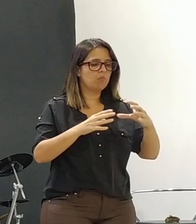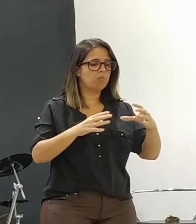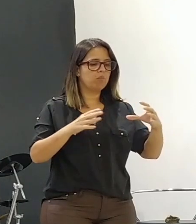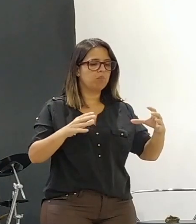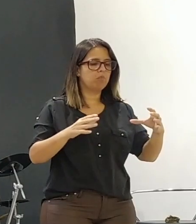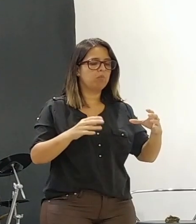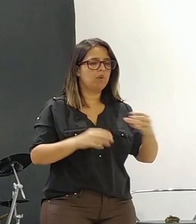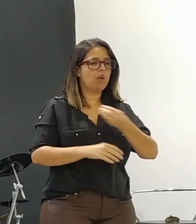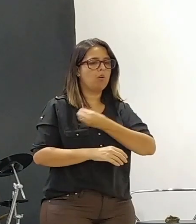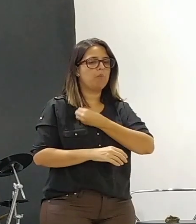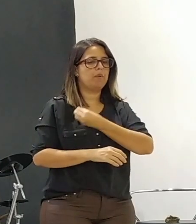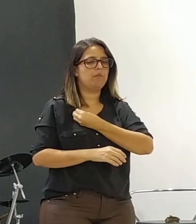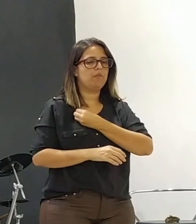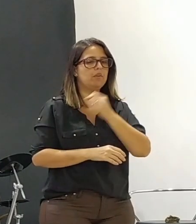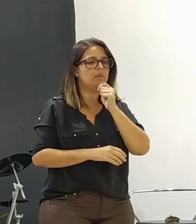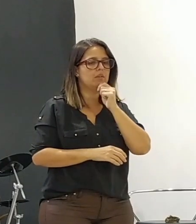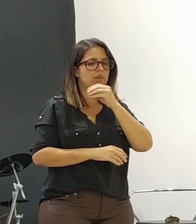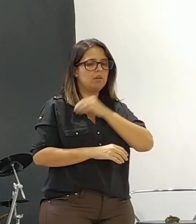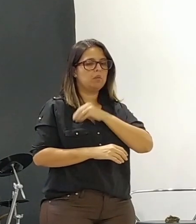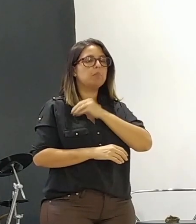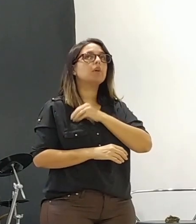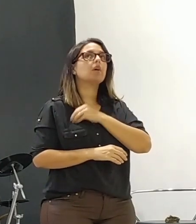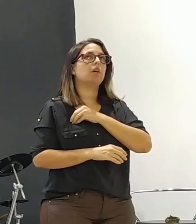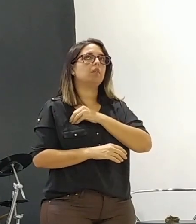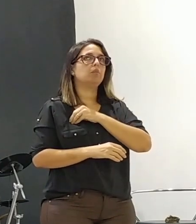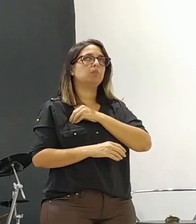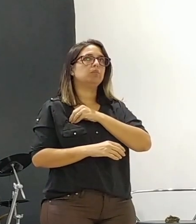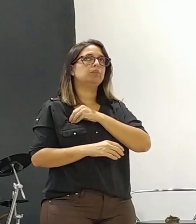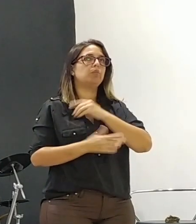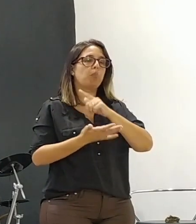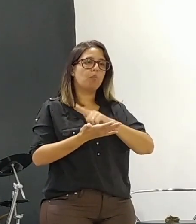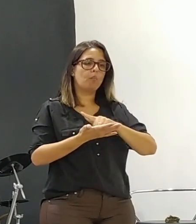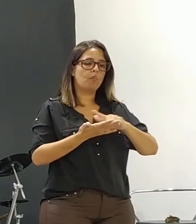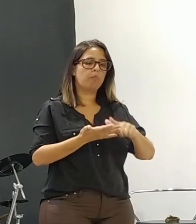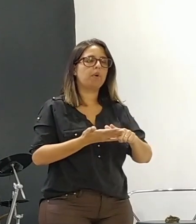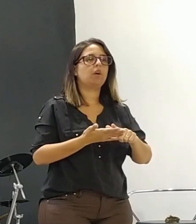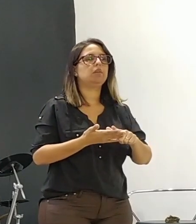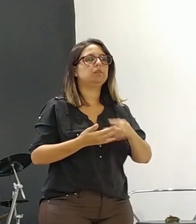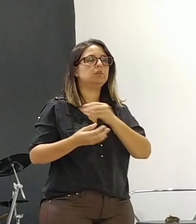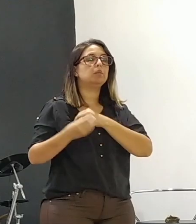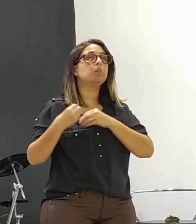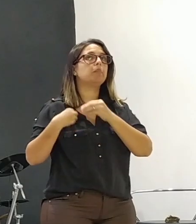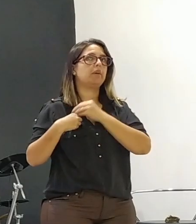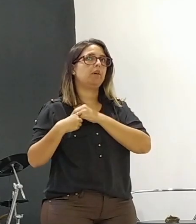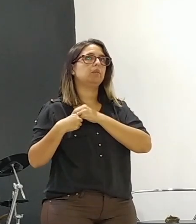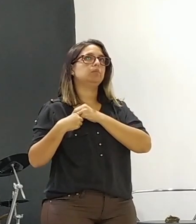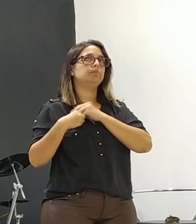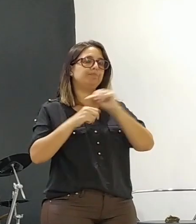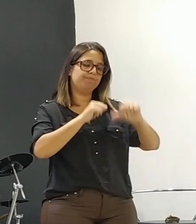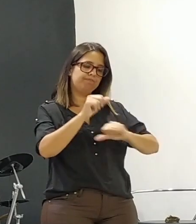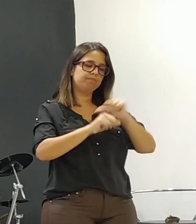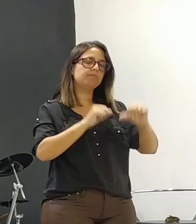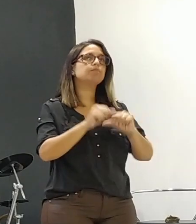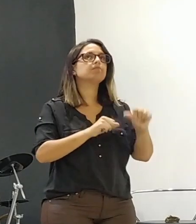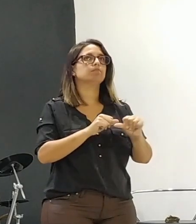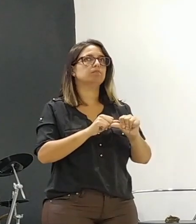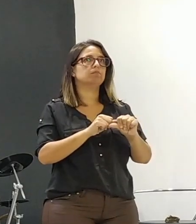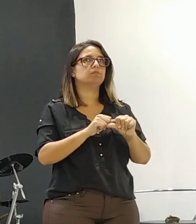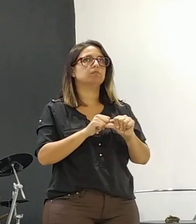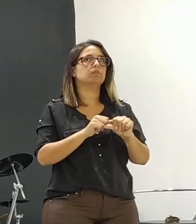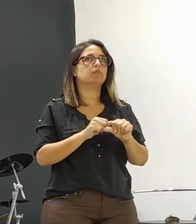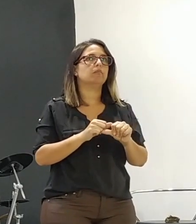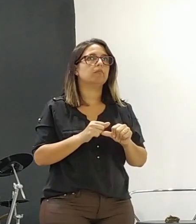Significa uma vida sem pecado. Purificai-vos do fermento velho, para que sejais uma nova massa. Assim como estáis